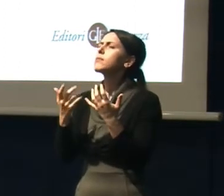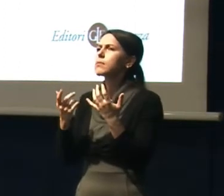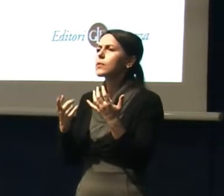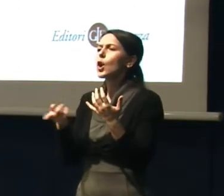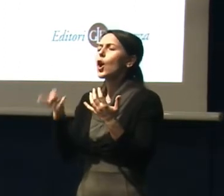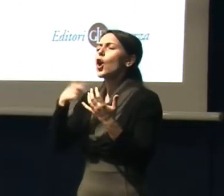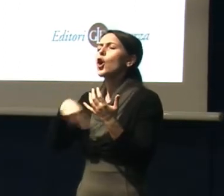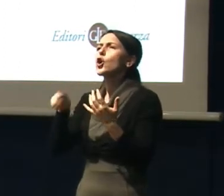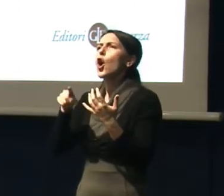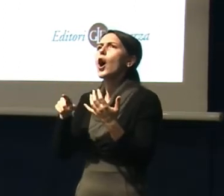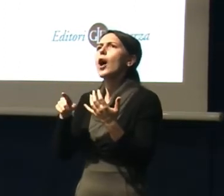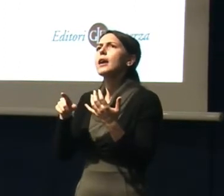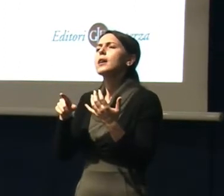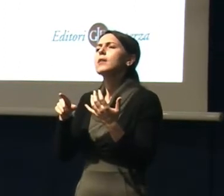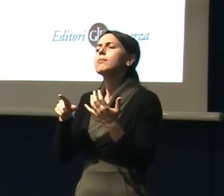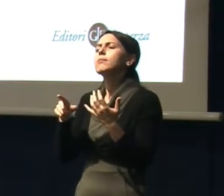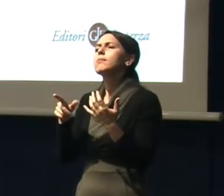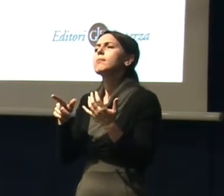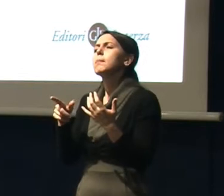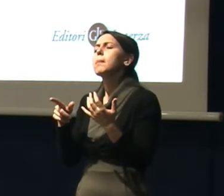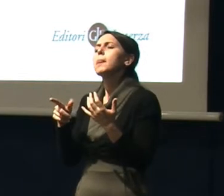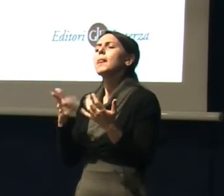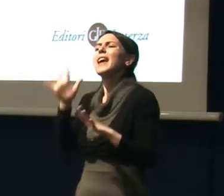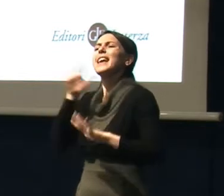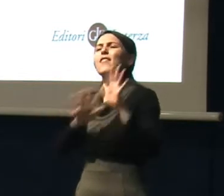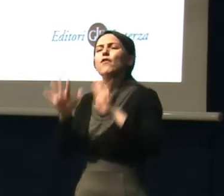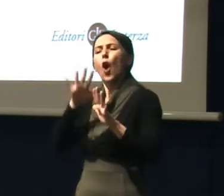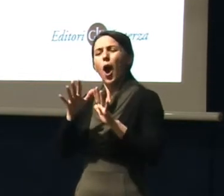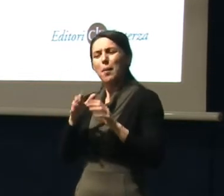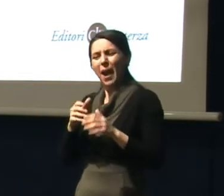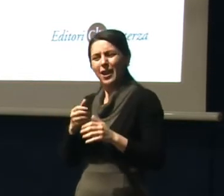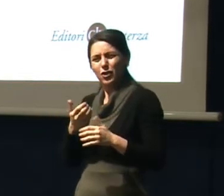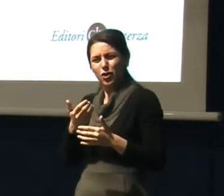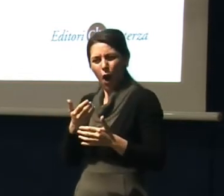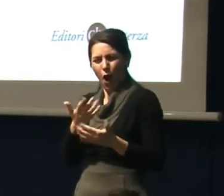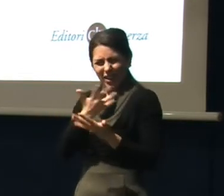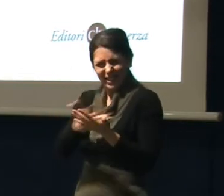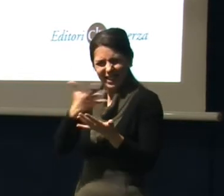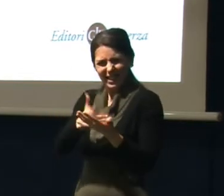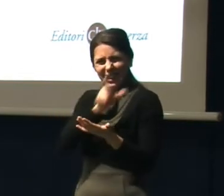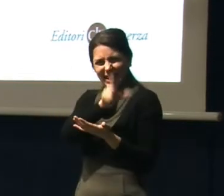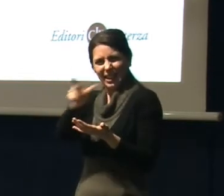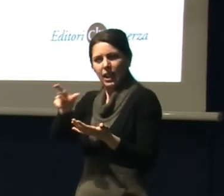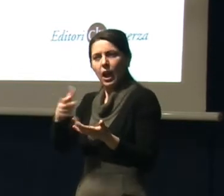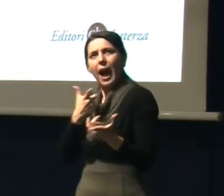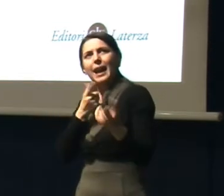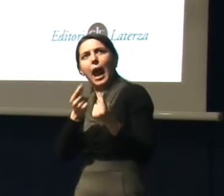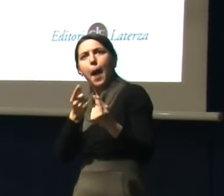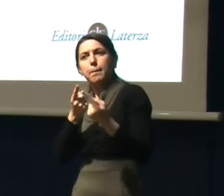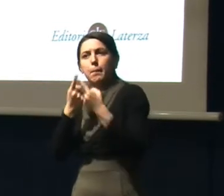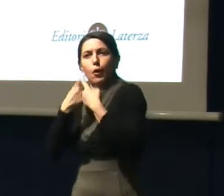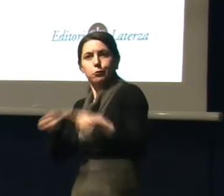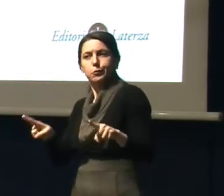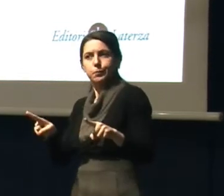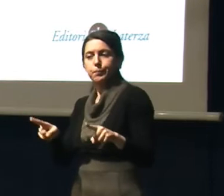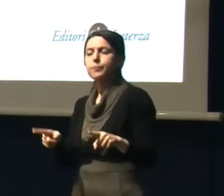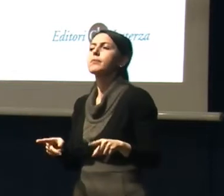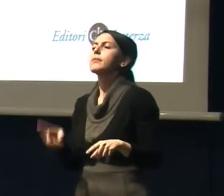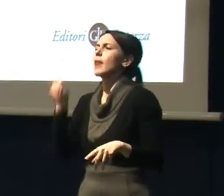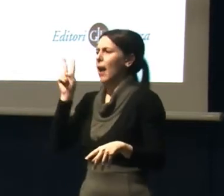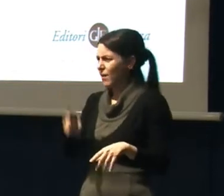che non il nostro rapporto con chi emette delle informazioni diciamo così che è vero sono state per un